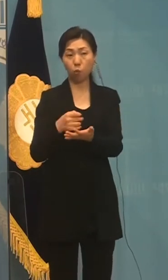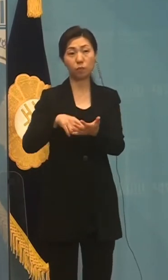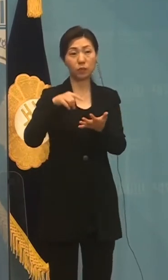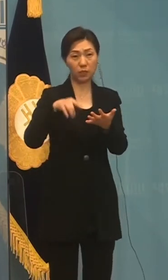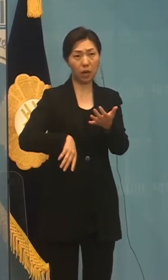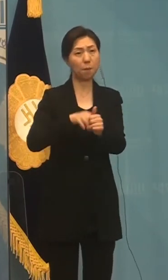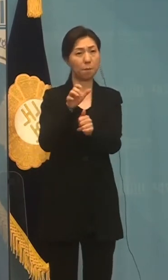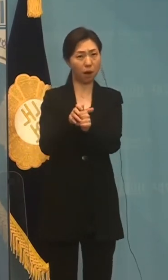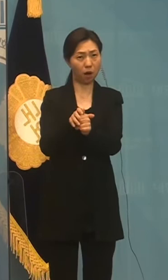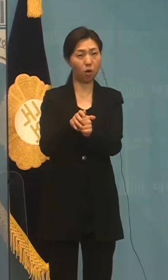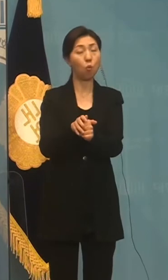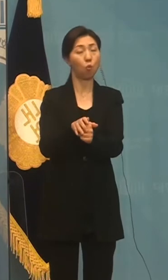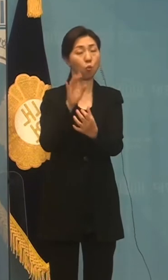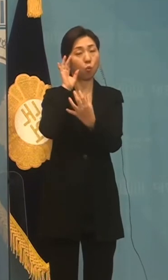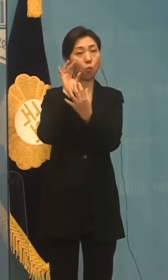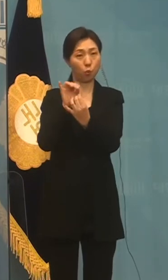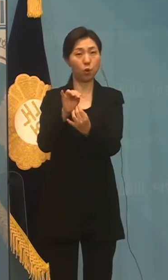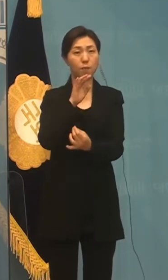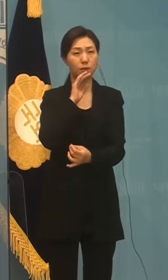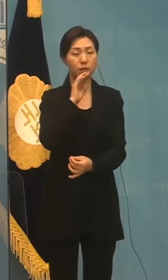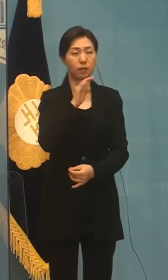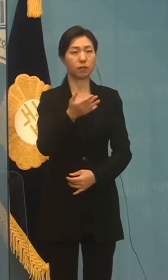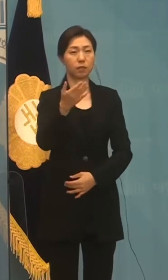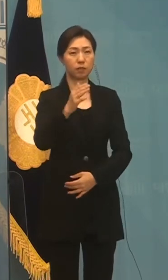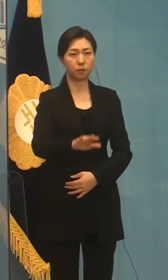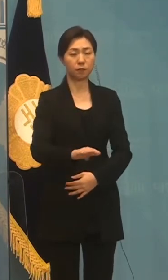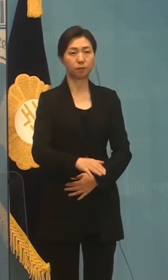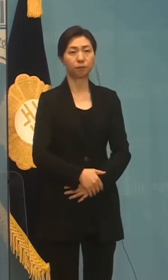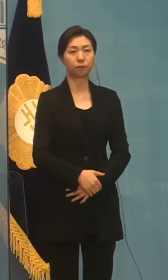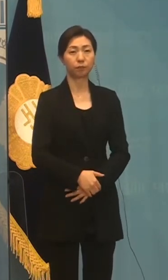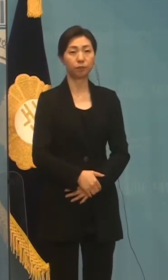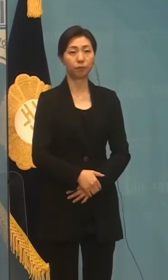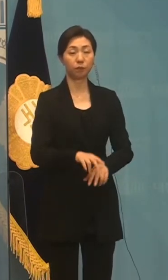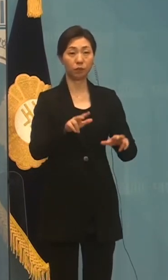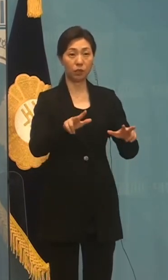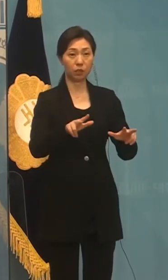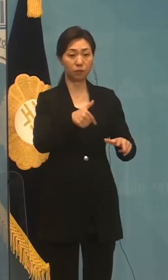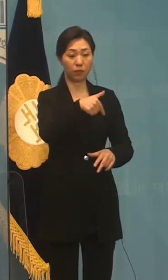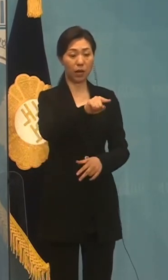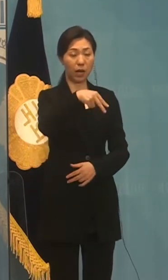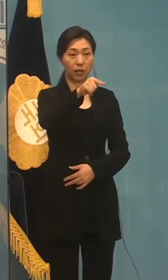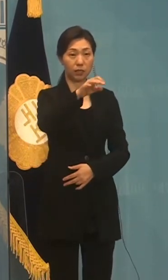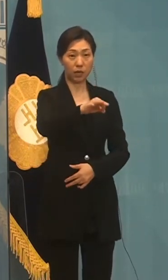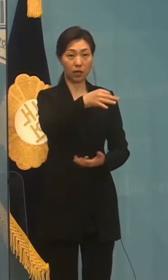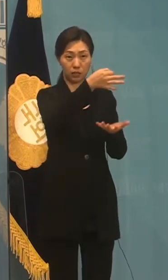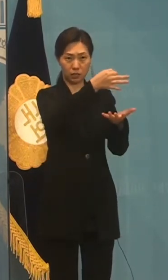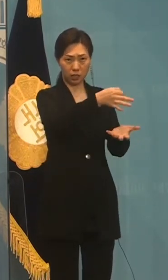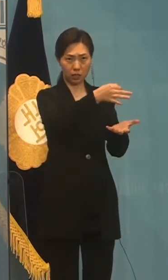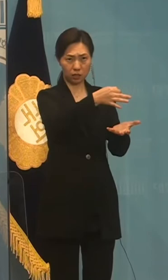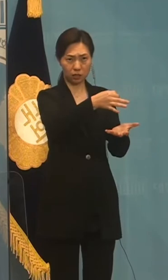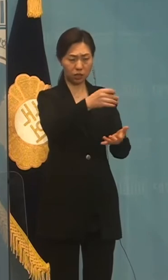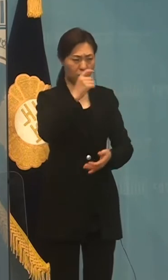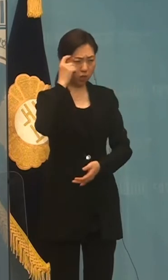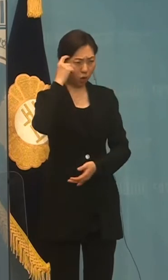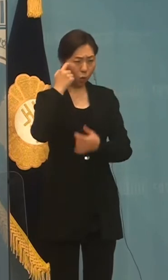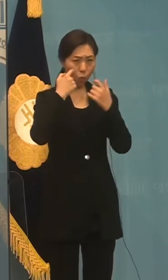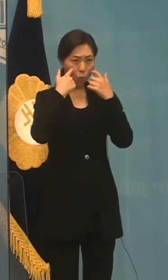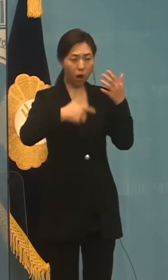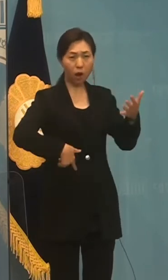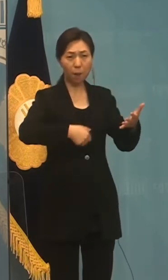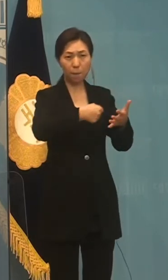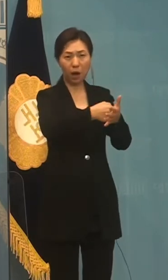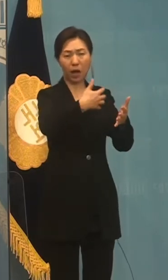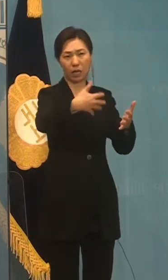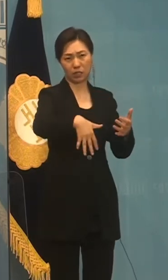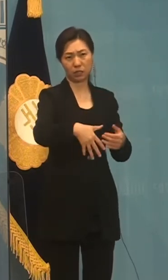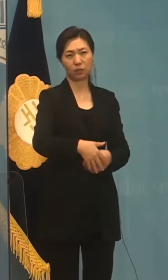원칙에는 기본적으로 동의합니다. 하지만 현재 가상자산은 개념 정의조차 제대로 정의되지